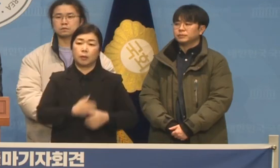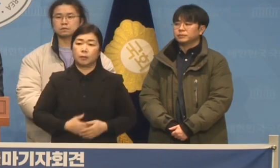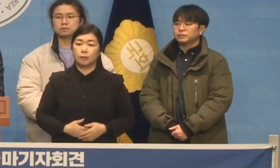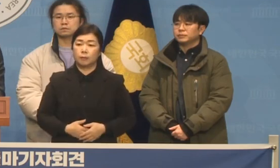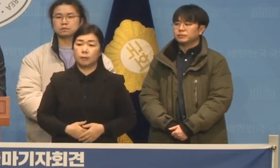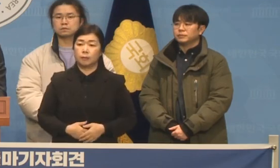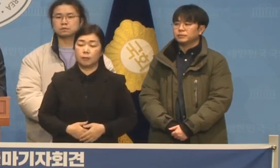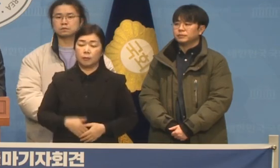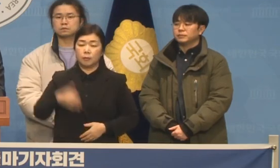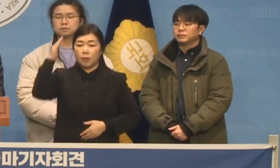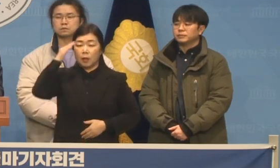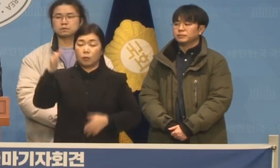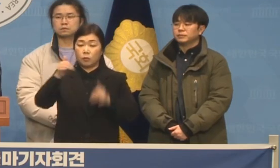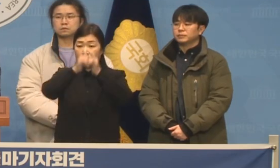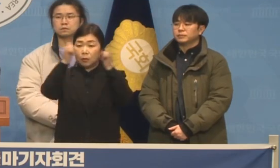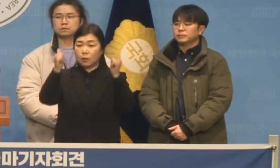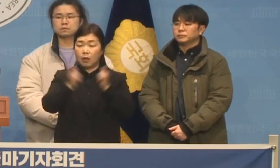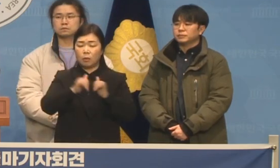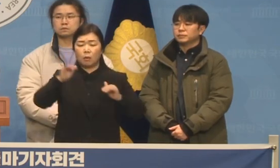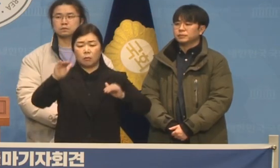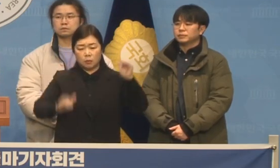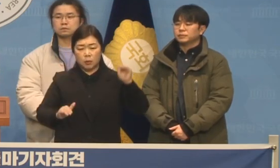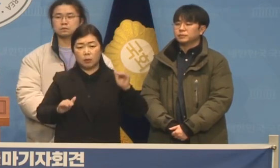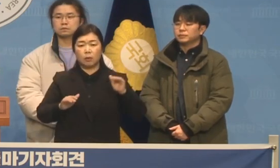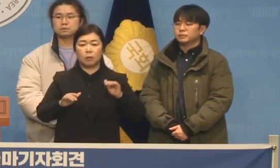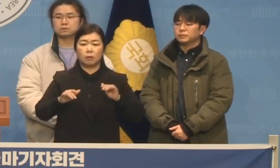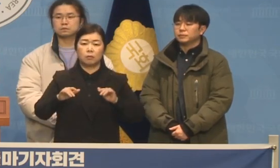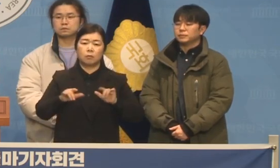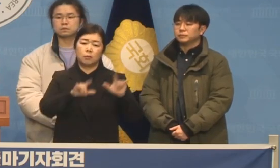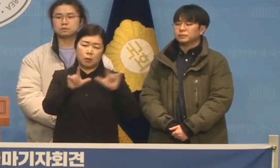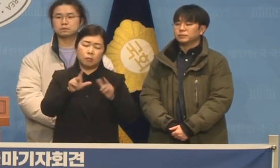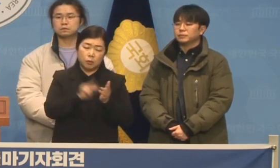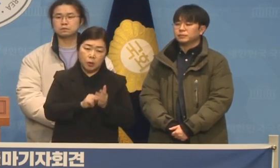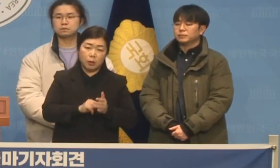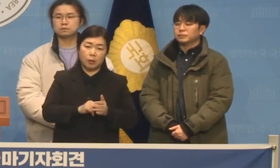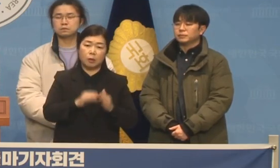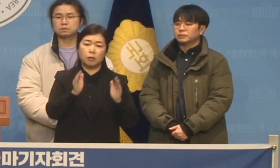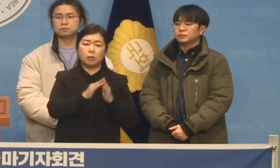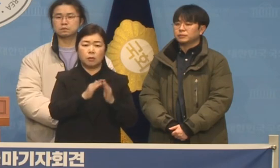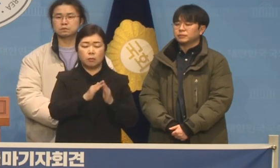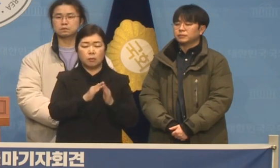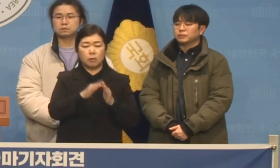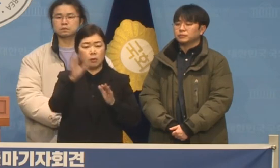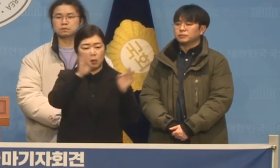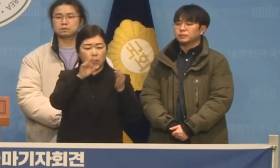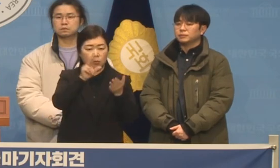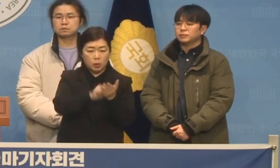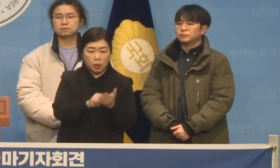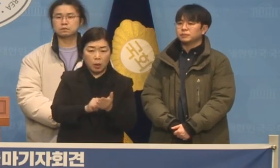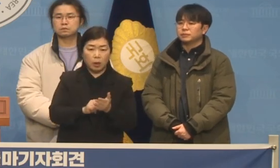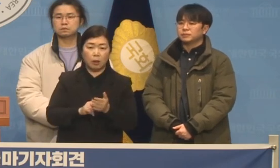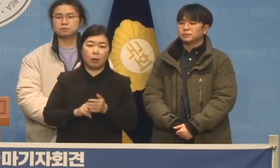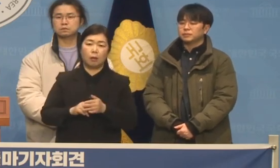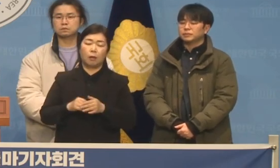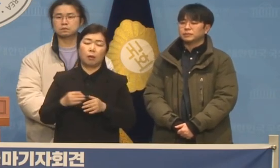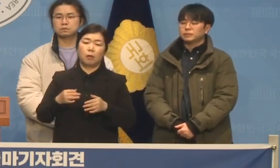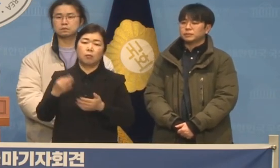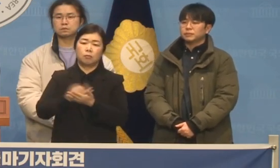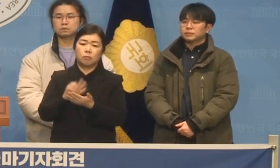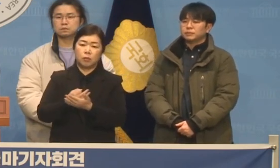불안과 불평등으로 병들어가고 있습니다. 집 구하는 불안, 프리랜서 노동자로 살아가는